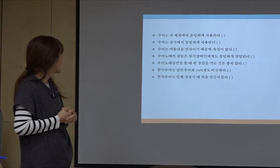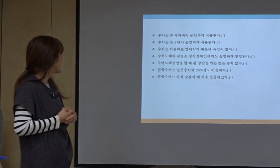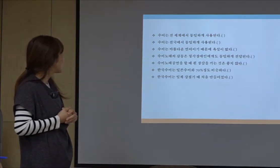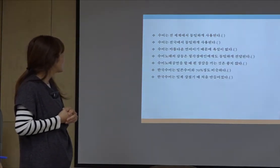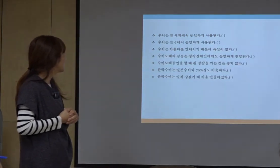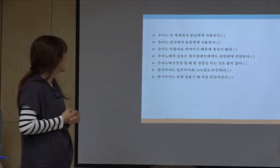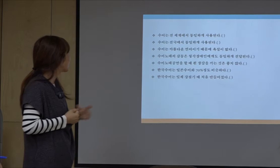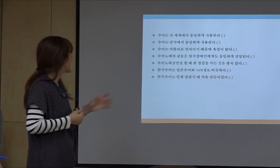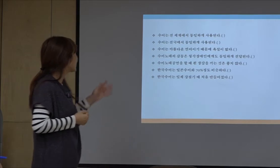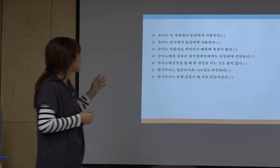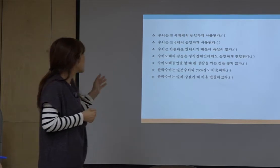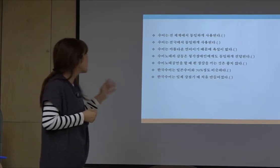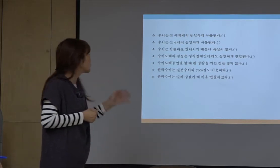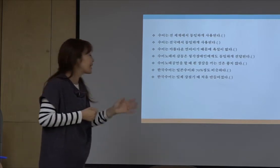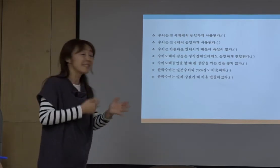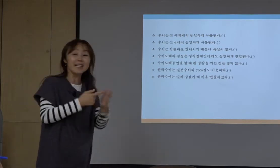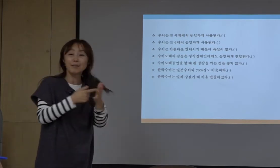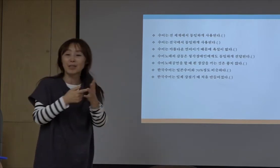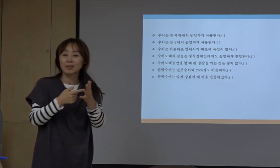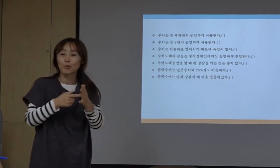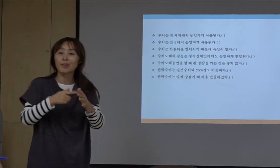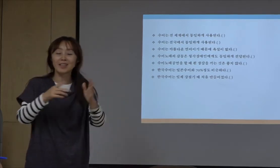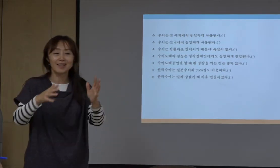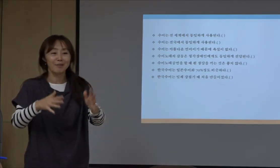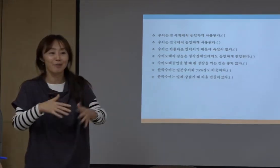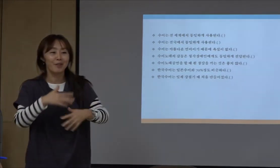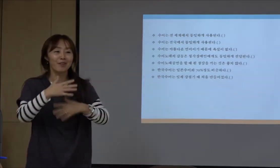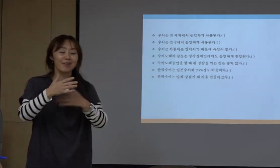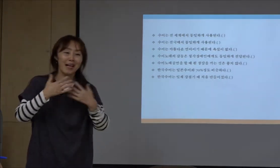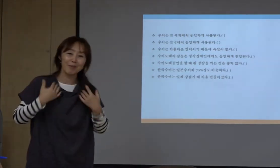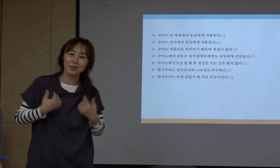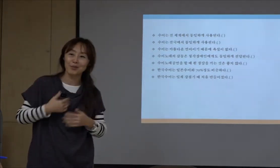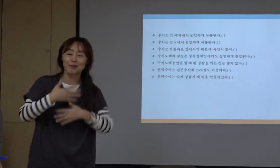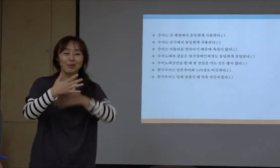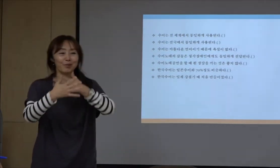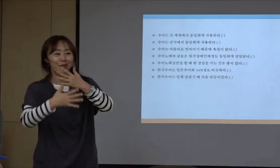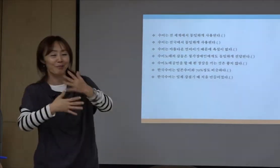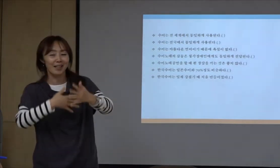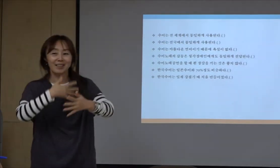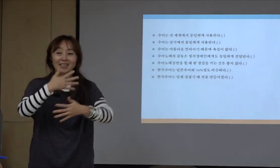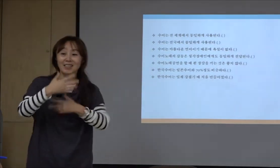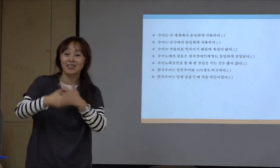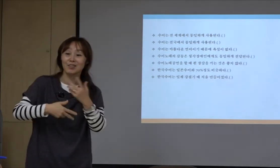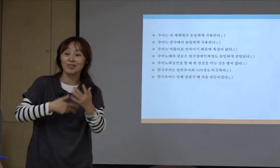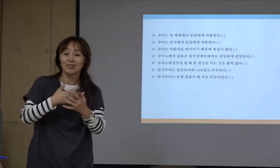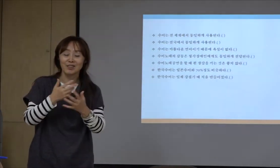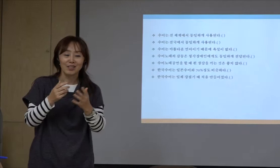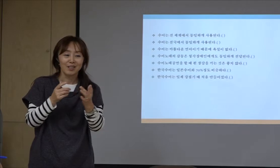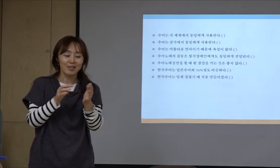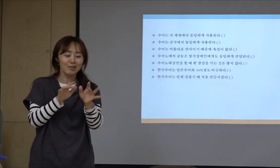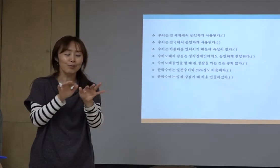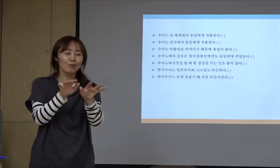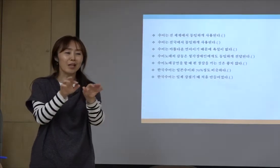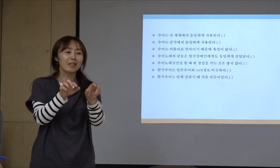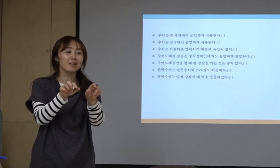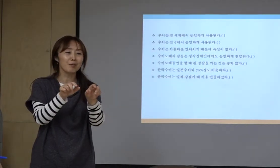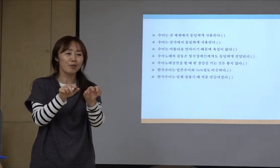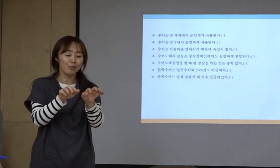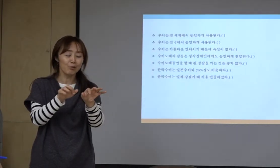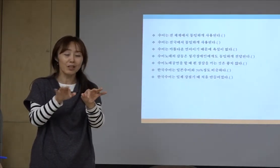뭐 이거는 뭐 중요하진 않지만 우리 흰장갑 만약에 공연할 때 보면 깔끔한 옷 입고 막 공연 이렇게 하잖아요. 사실 장갑 끼면 손가락